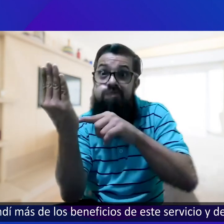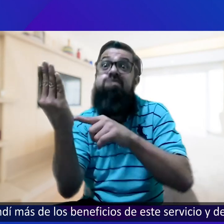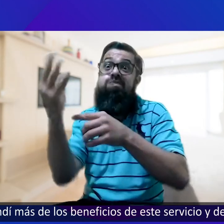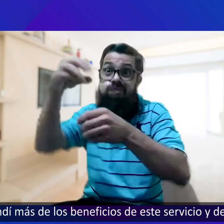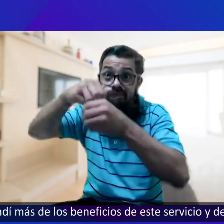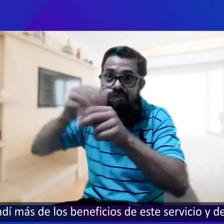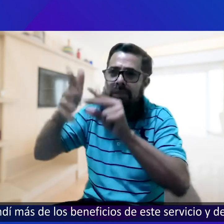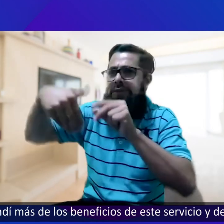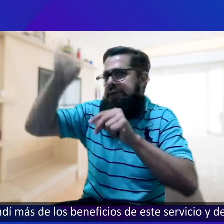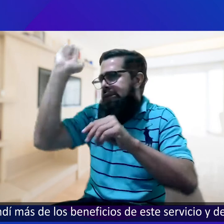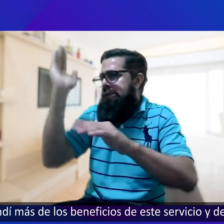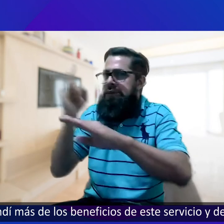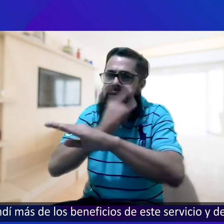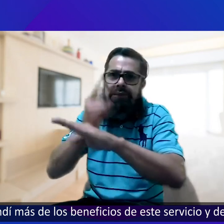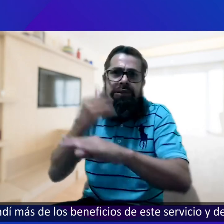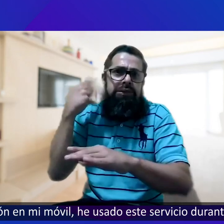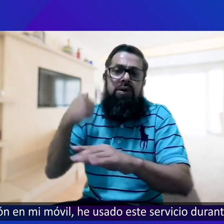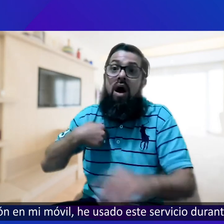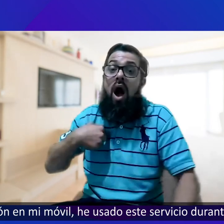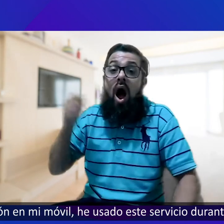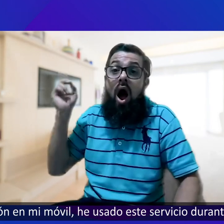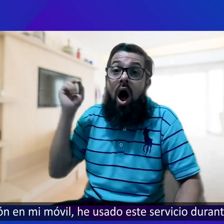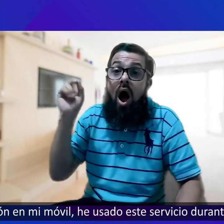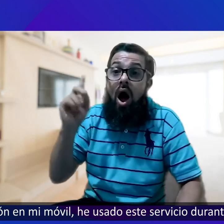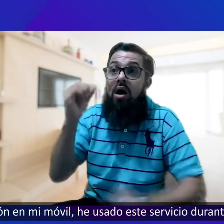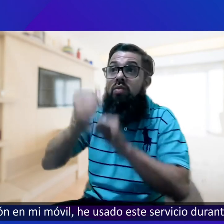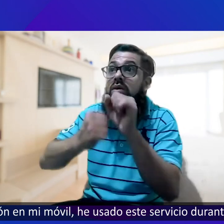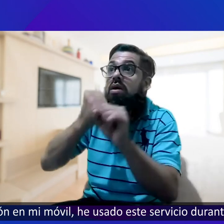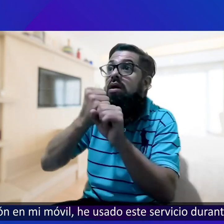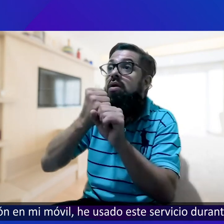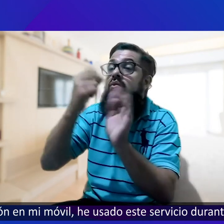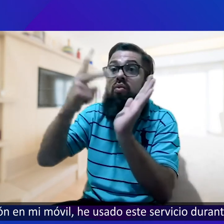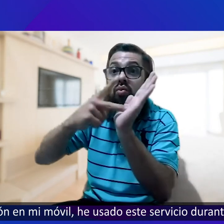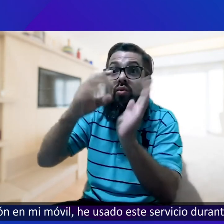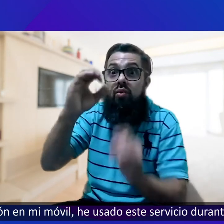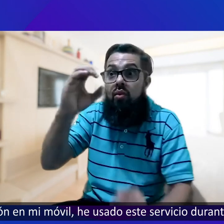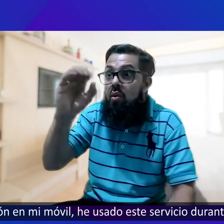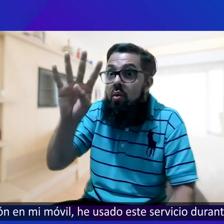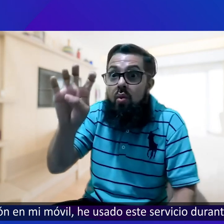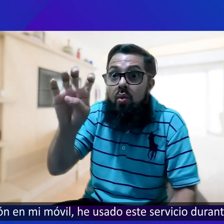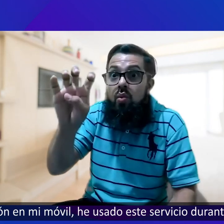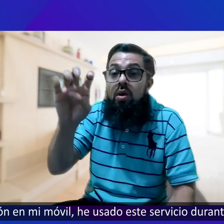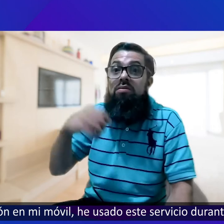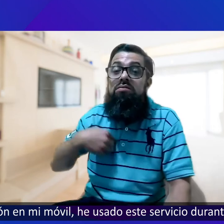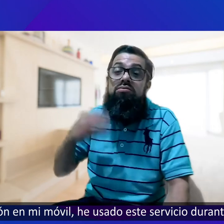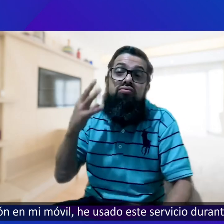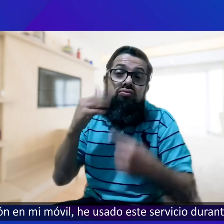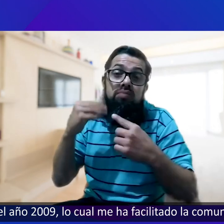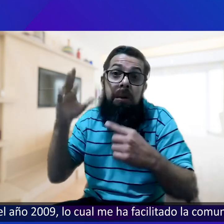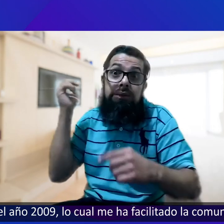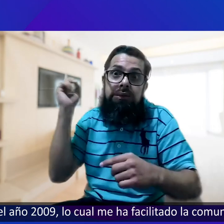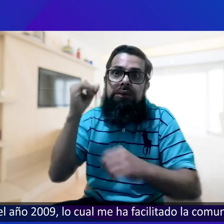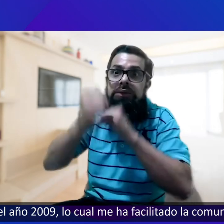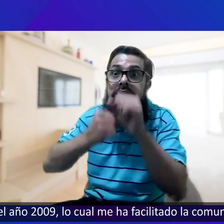aplicación en mi móvil. He usado este servicio durante 11 años, desde el año 2009, lo cual